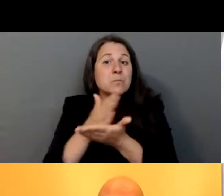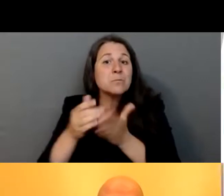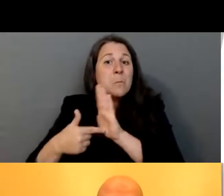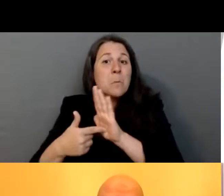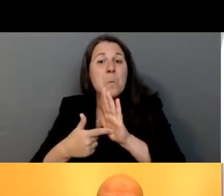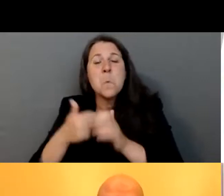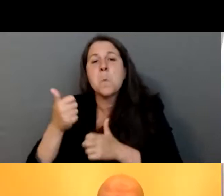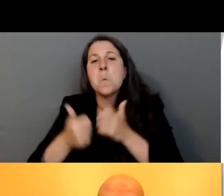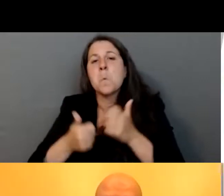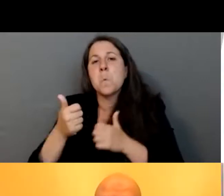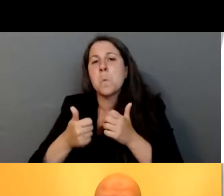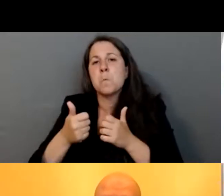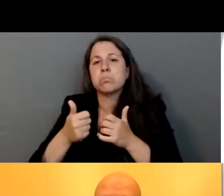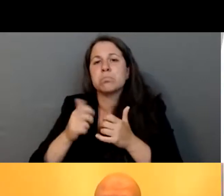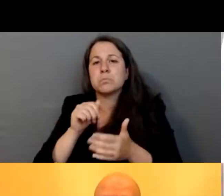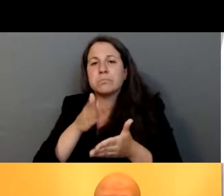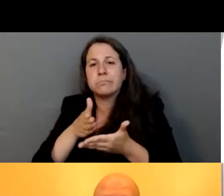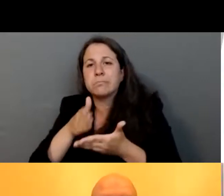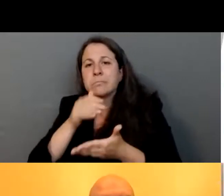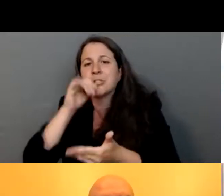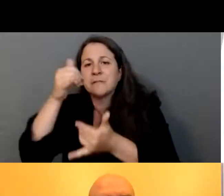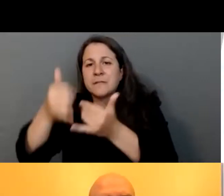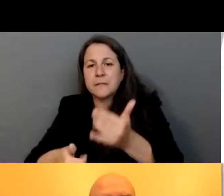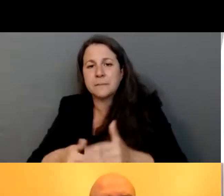dirigeons vers la fin?